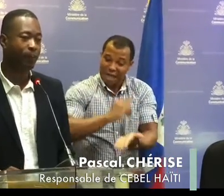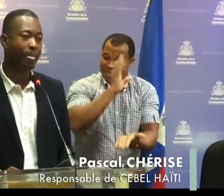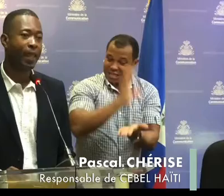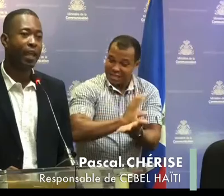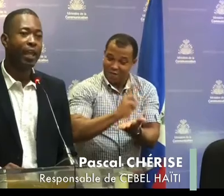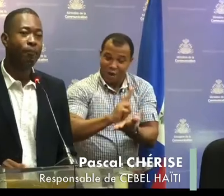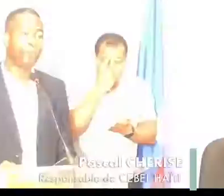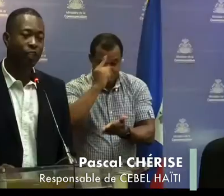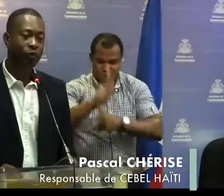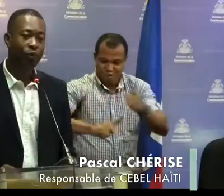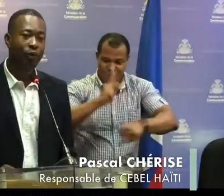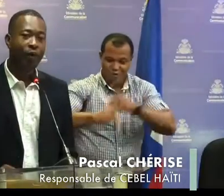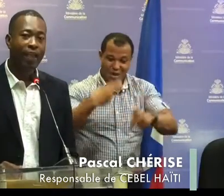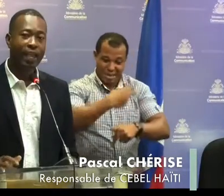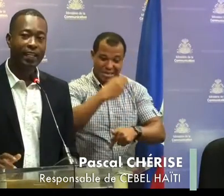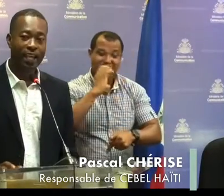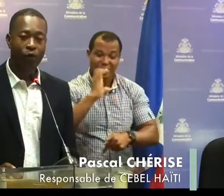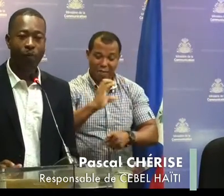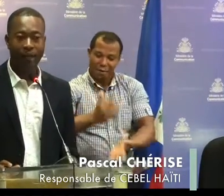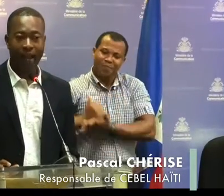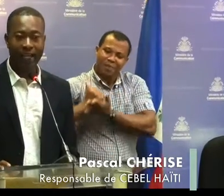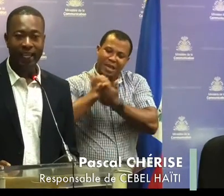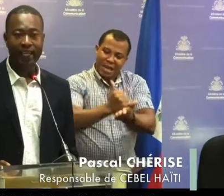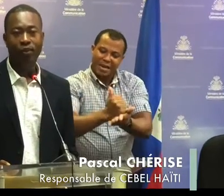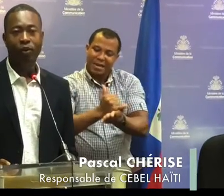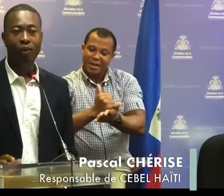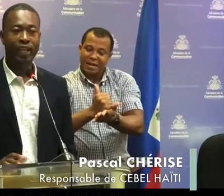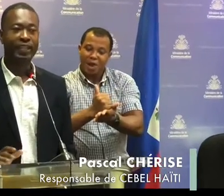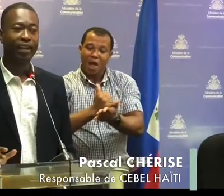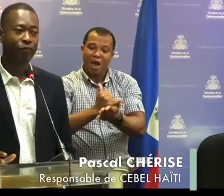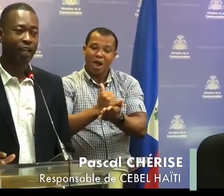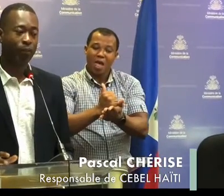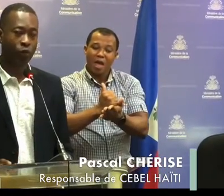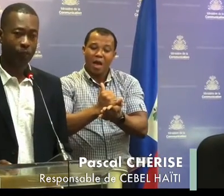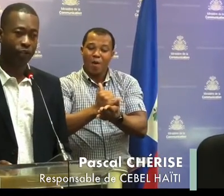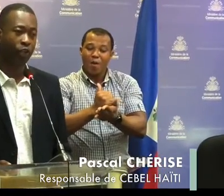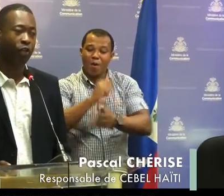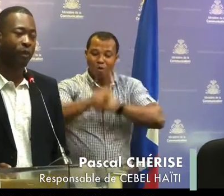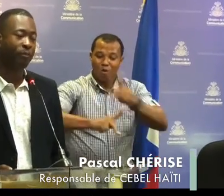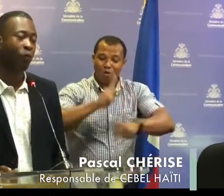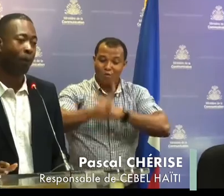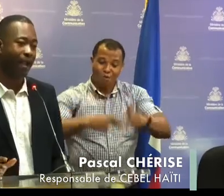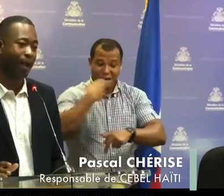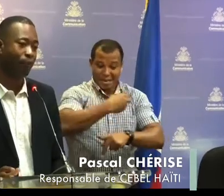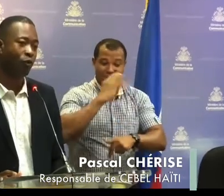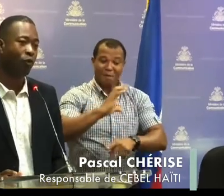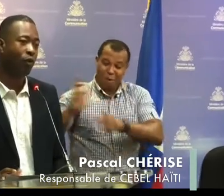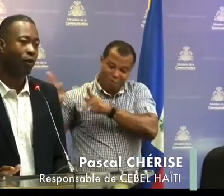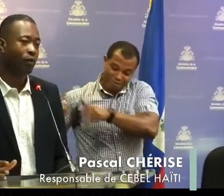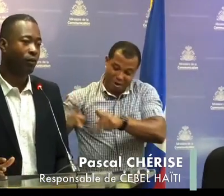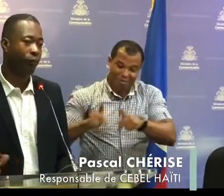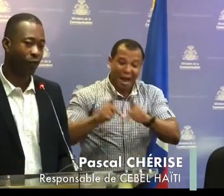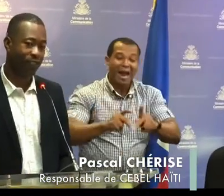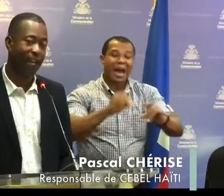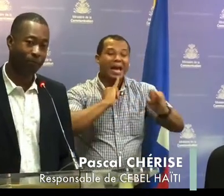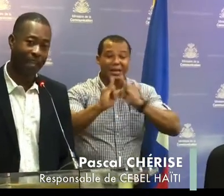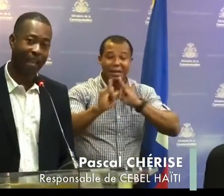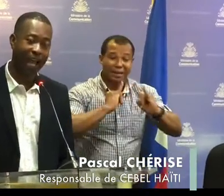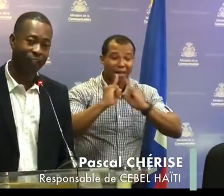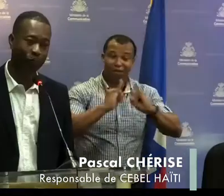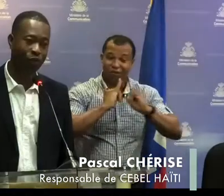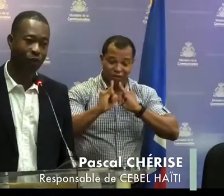et puis tout aider yo préparer en interview d'embauche parce que nous-mêmes nous pas là pour nous forcer